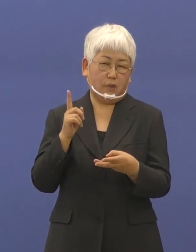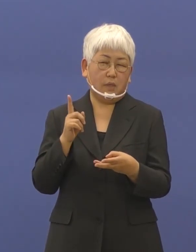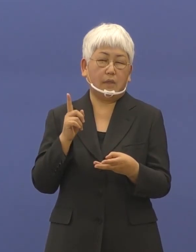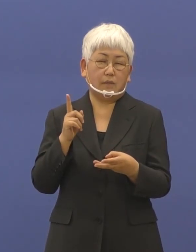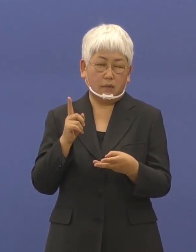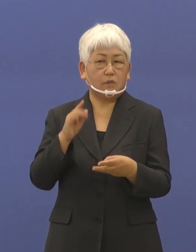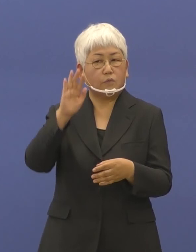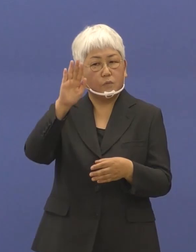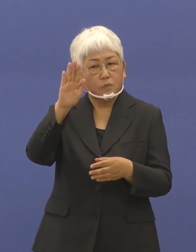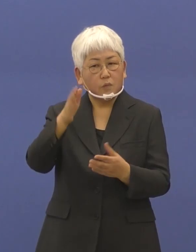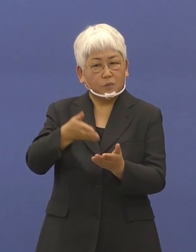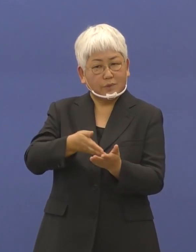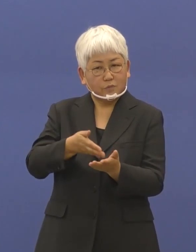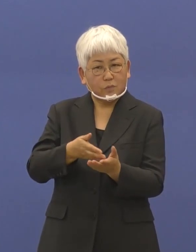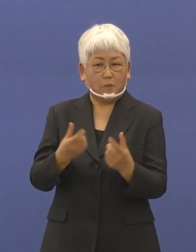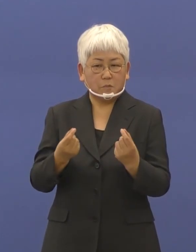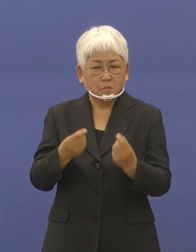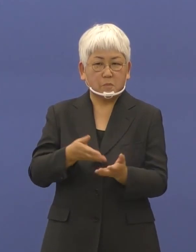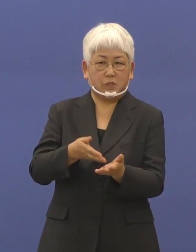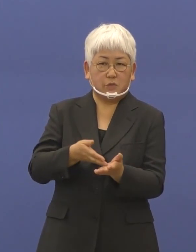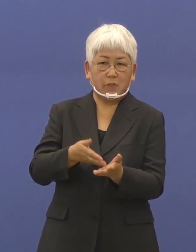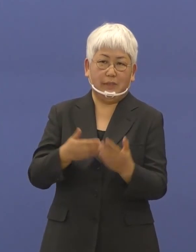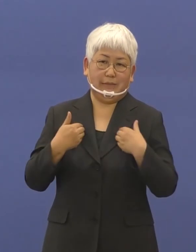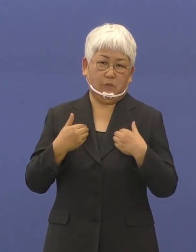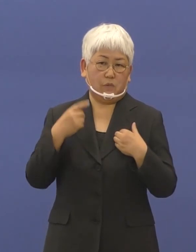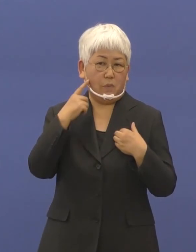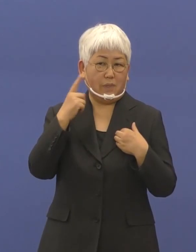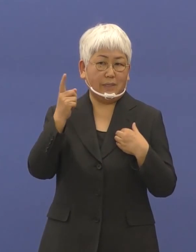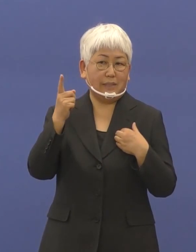、されるんだと思っています。